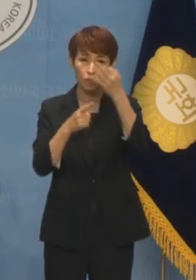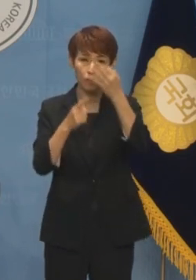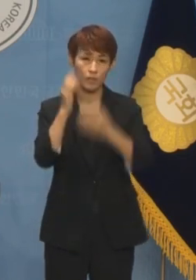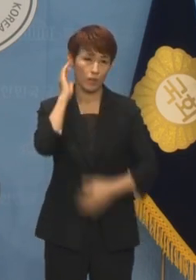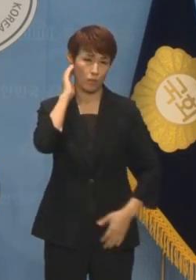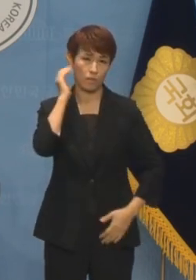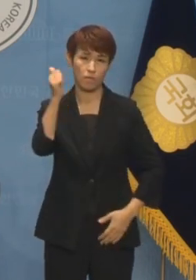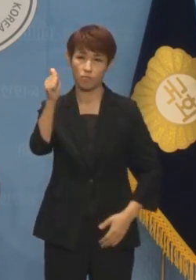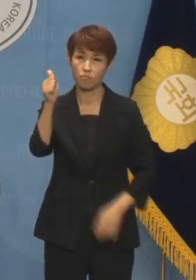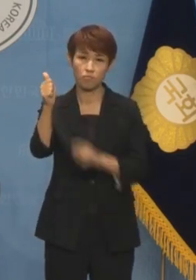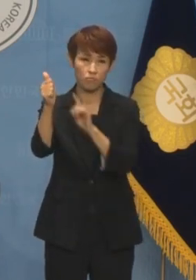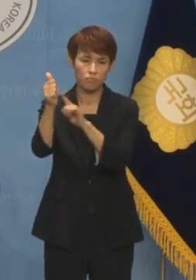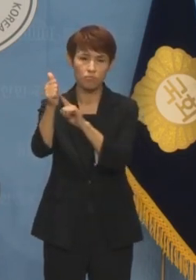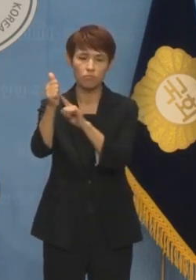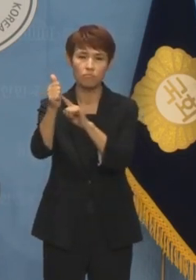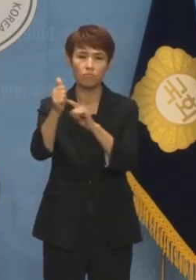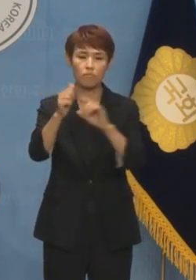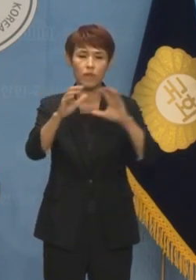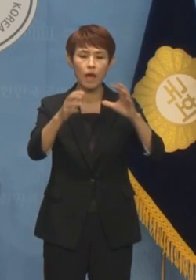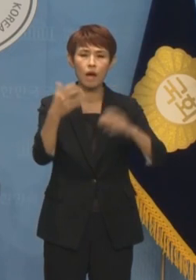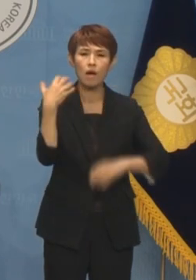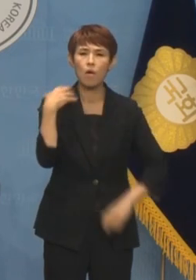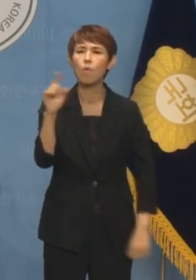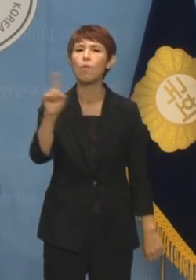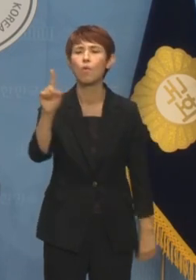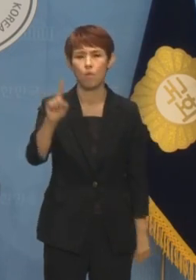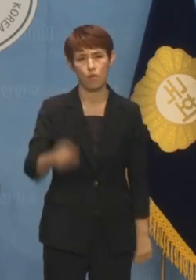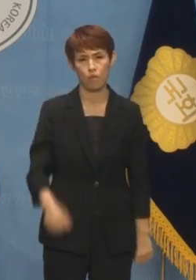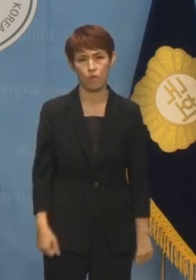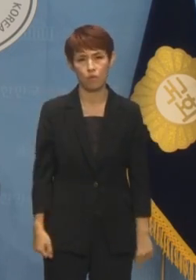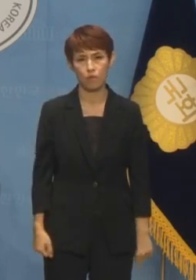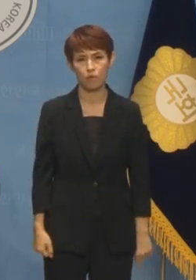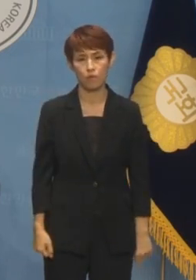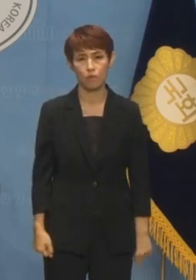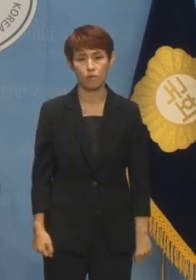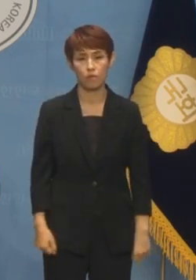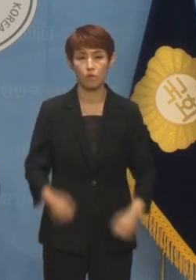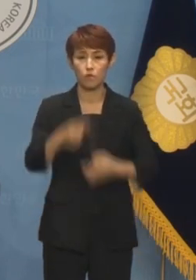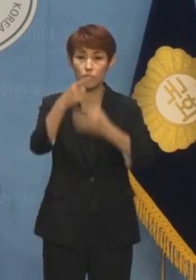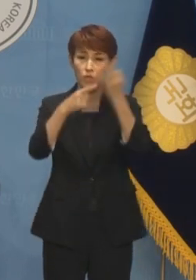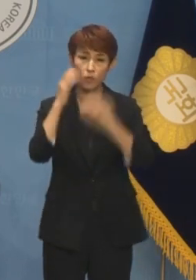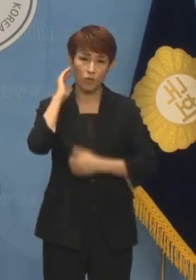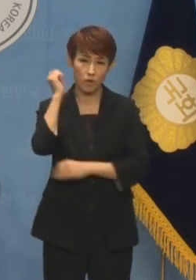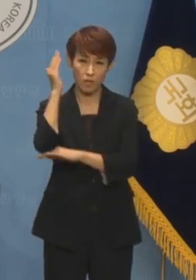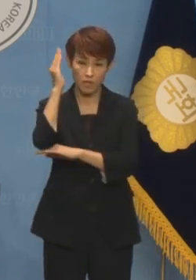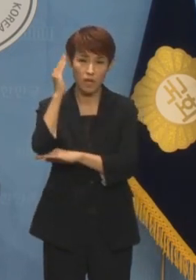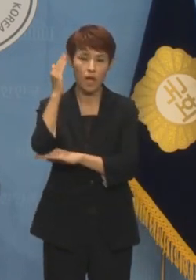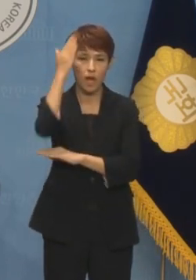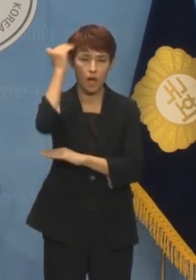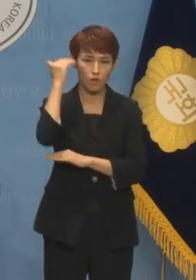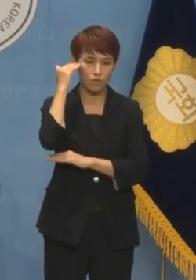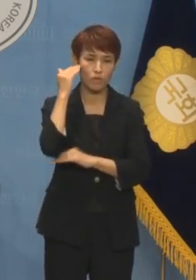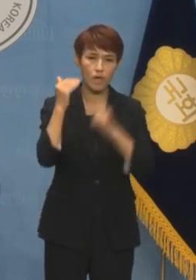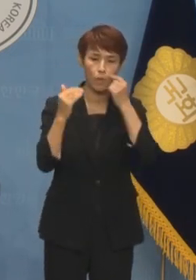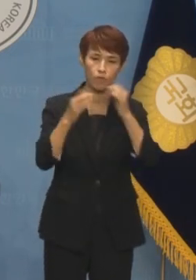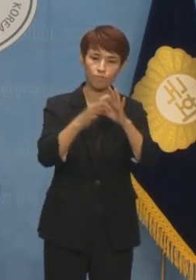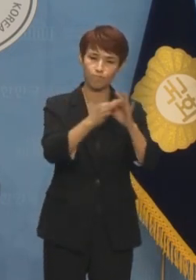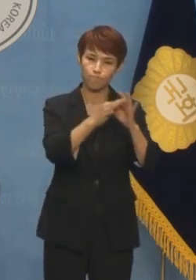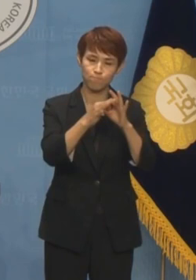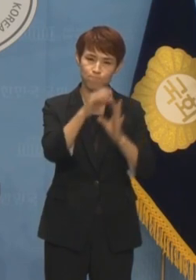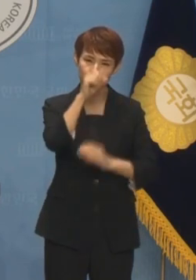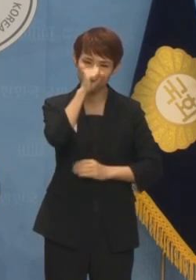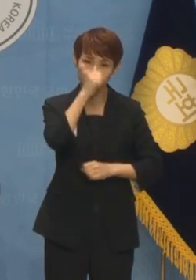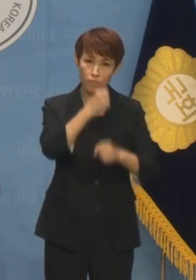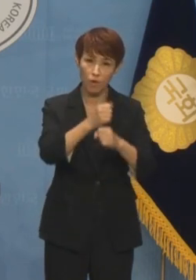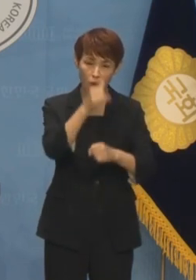윤석열 대통령은 도대체 어느 나라 대통령입니까? 윤석열 대통령이 주장하는 한일 관계의 정상화는